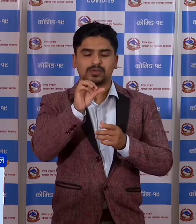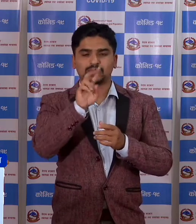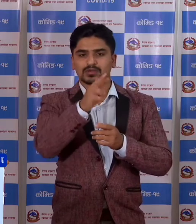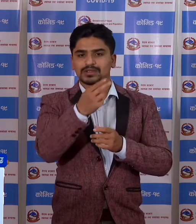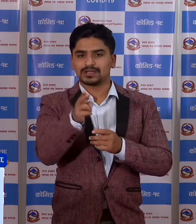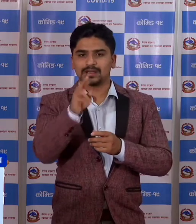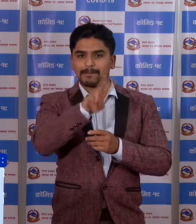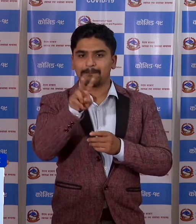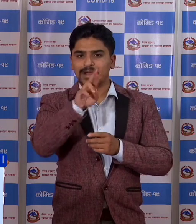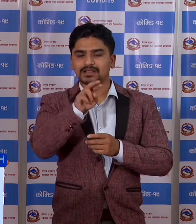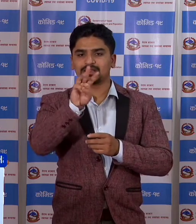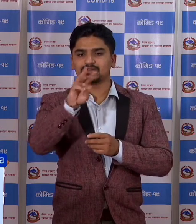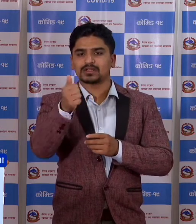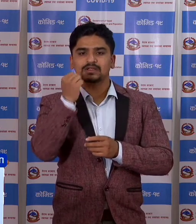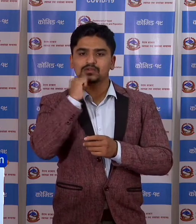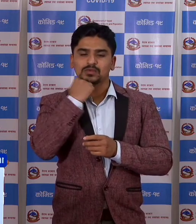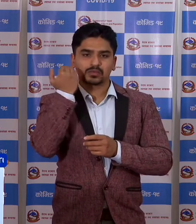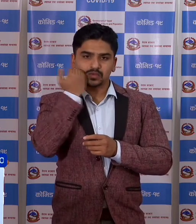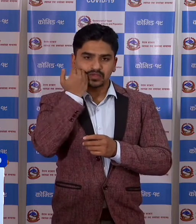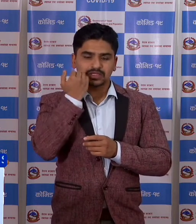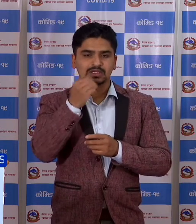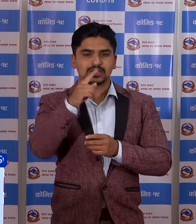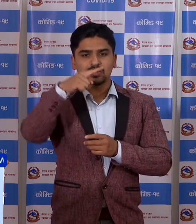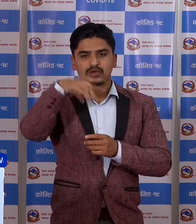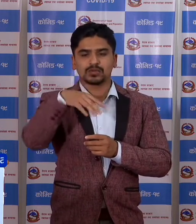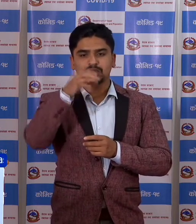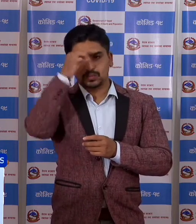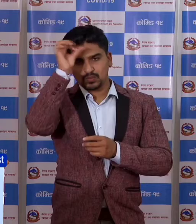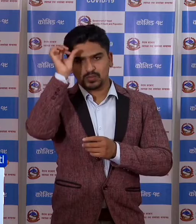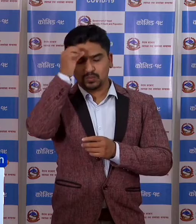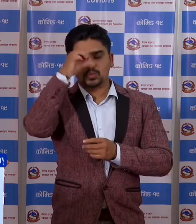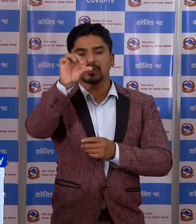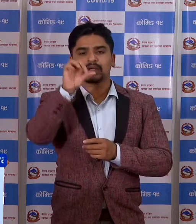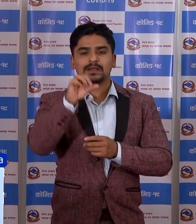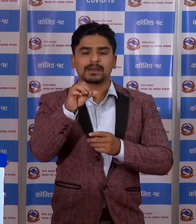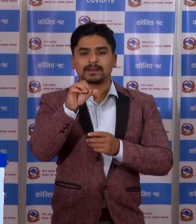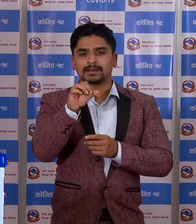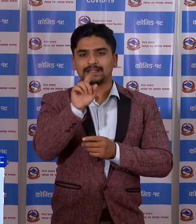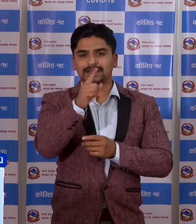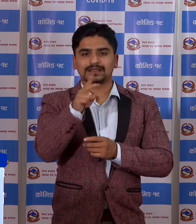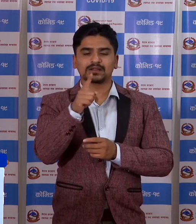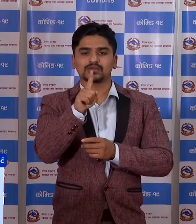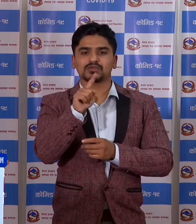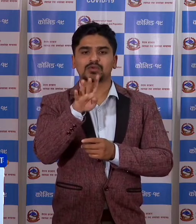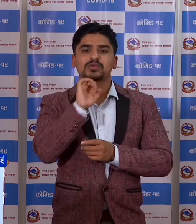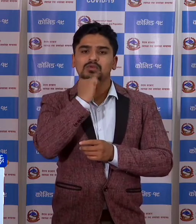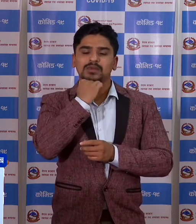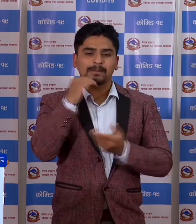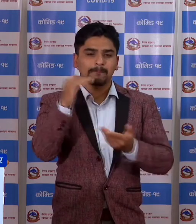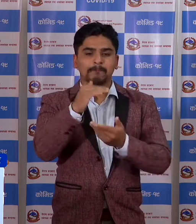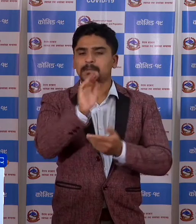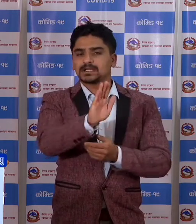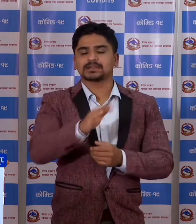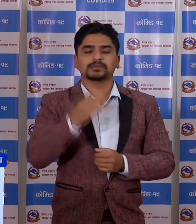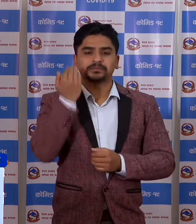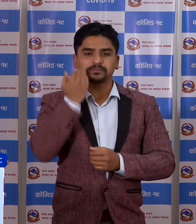2 जना 22 र 36 वर्षीय पुरुष, त्यसै गरी नवलपरासी पूर्वकै बिना त्रिवेणीका 1 जना 14 वर्षीय बालक